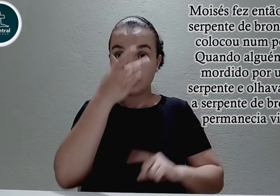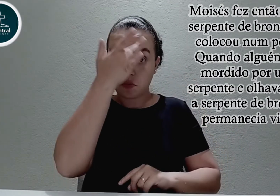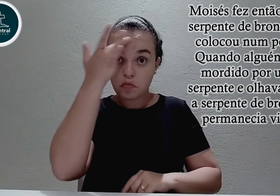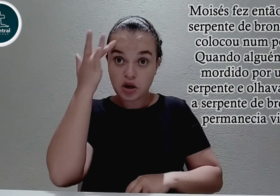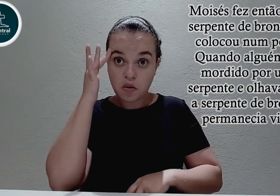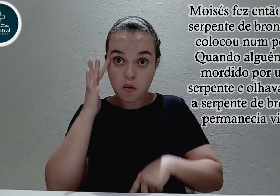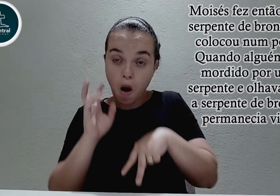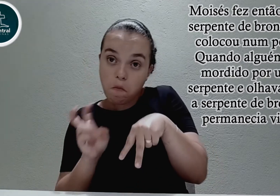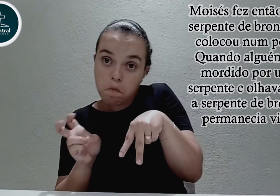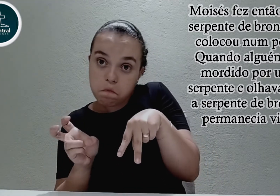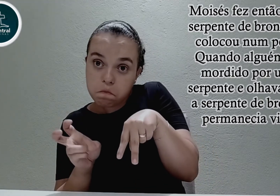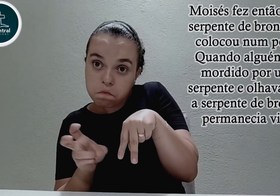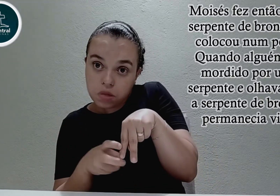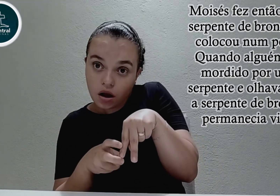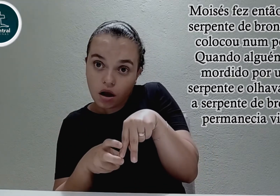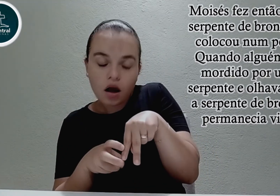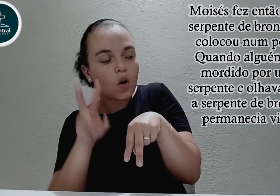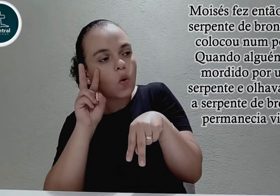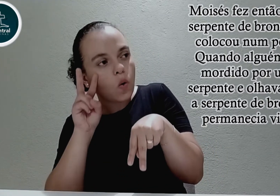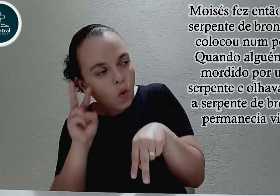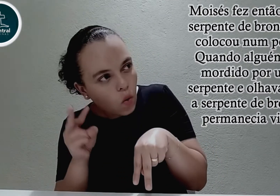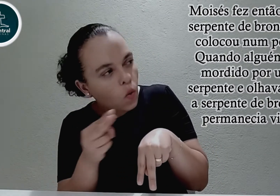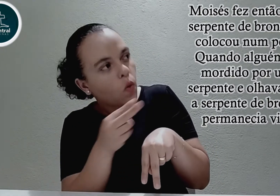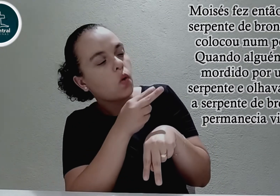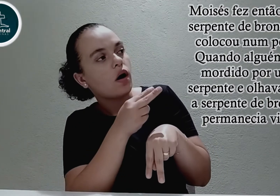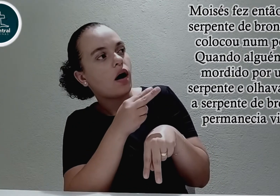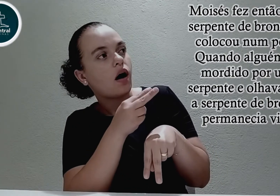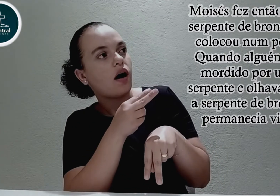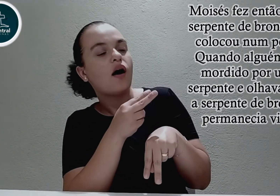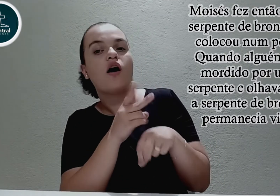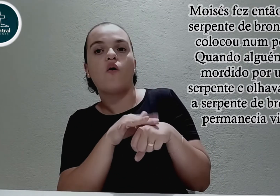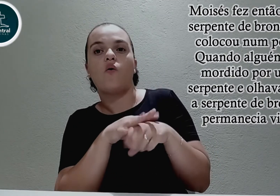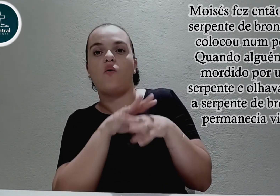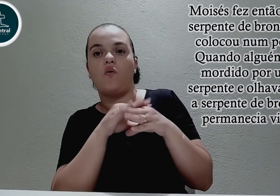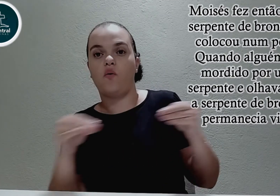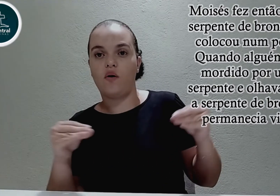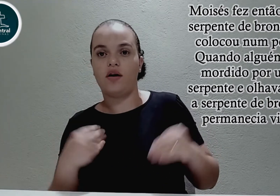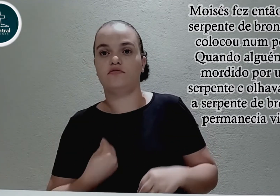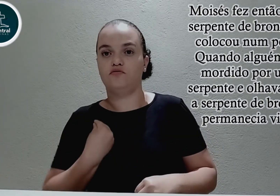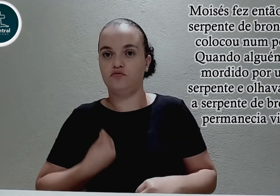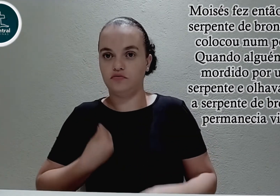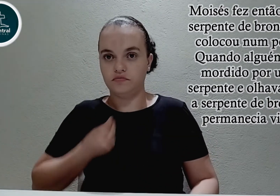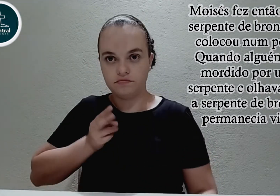poste. Quando alguém era mordido por uma serpente e olhava para a serpente de